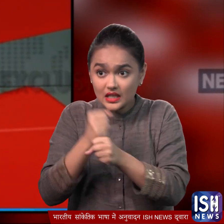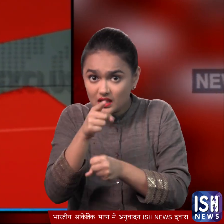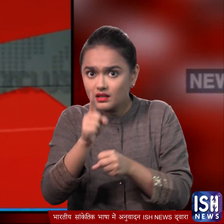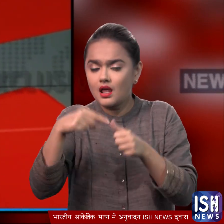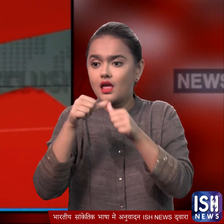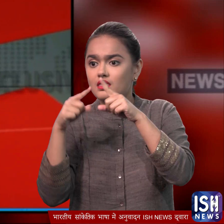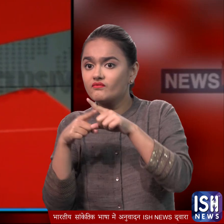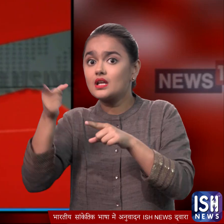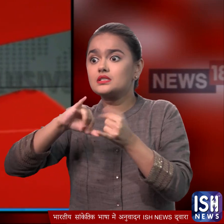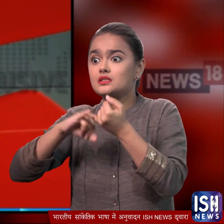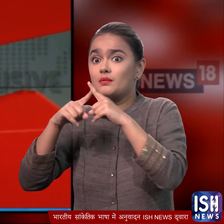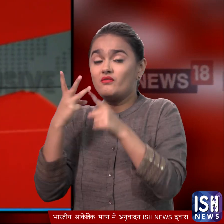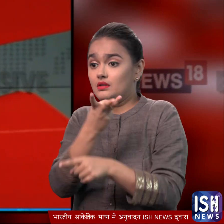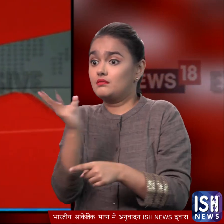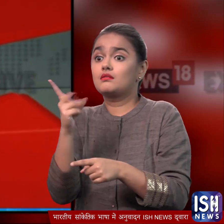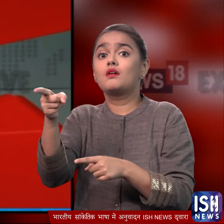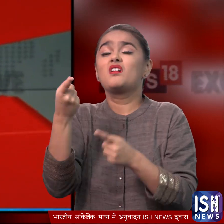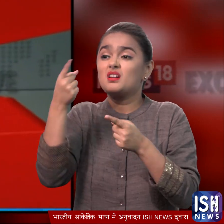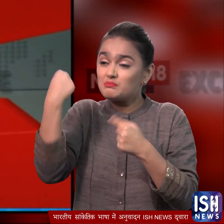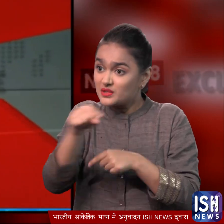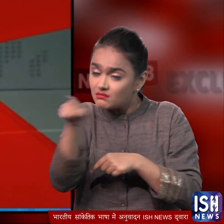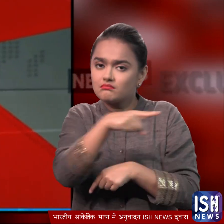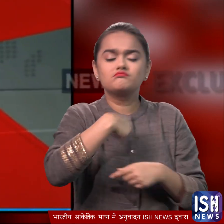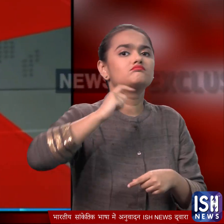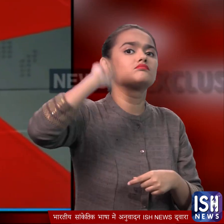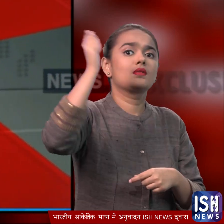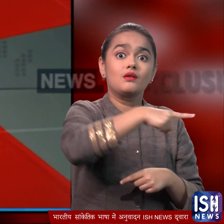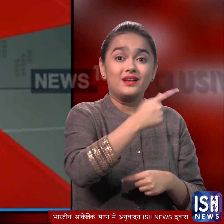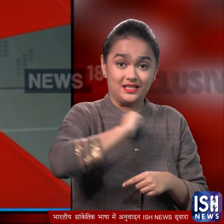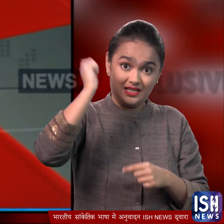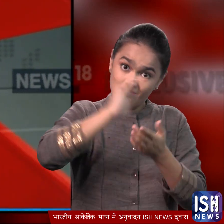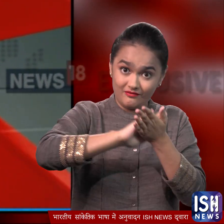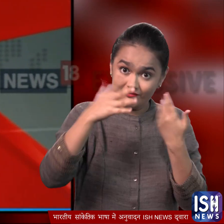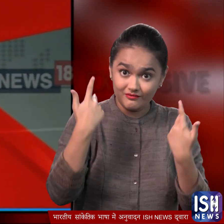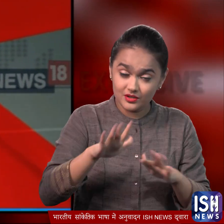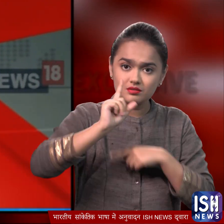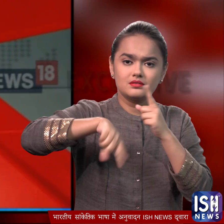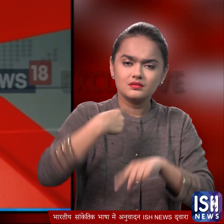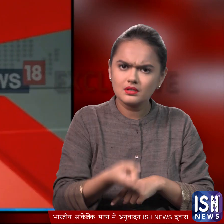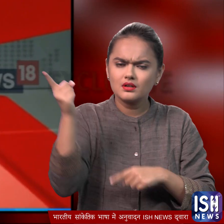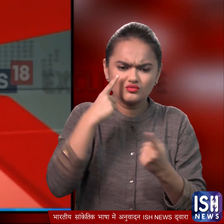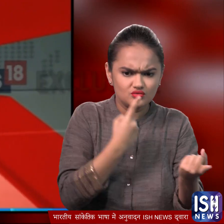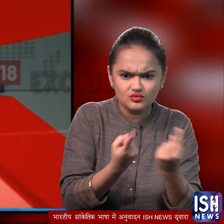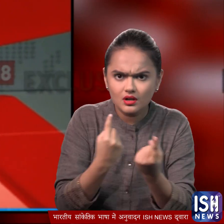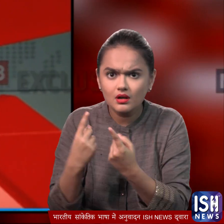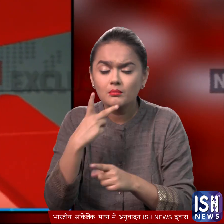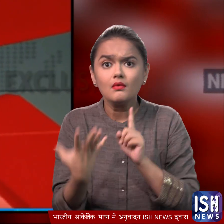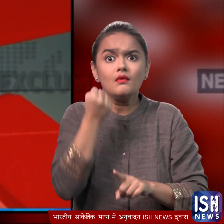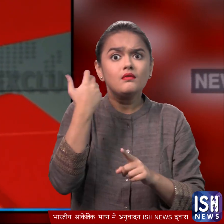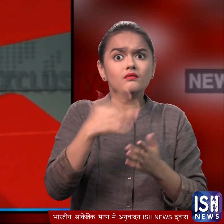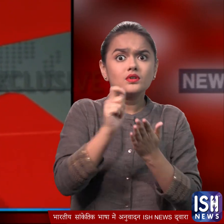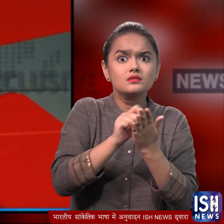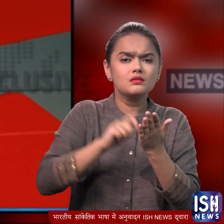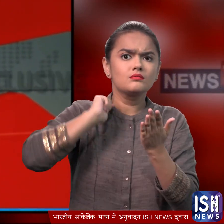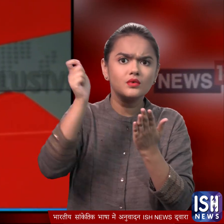आद्या तिवारी और संदीप तिवारी। नरेंद्र गिरी की खुदकुशी के अगले ही दिन उनका वो सुसाइड नोट भी सामने आ गया जिसमें उन्होंने